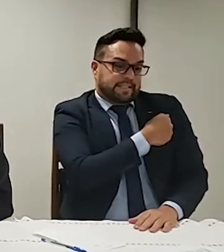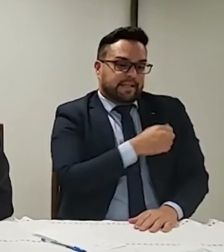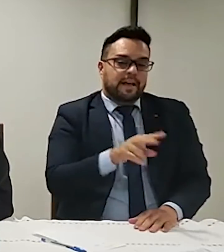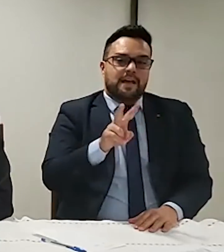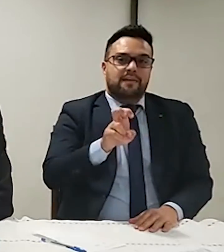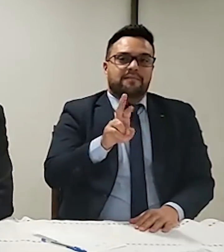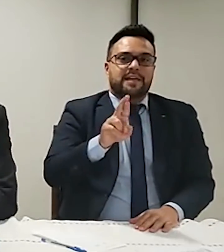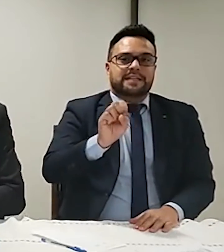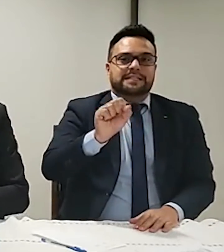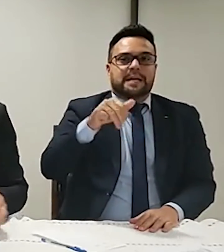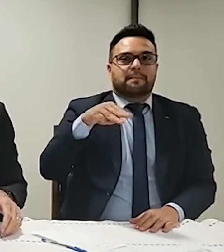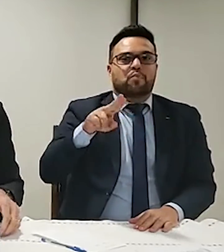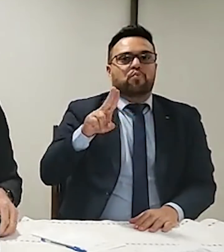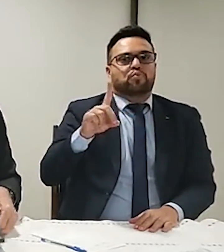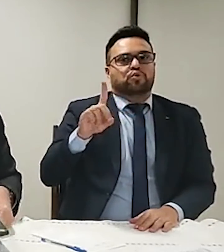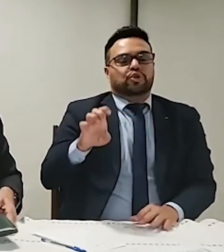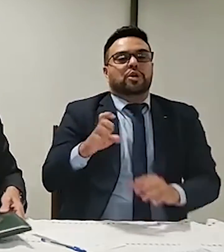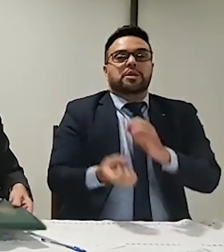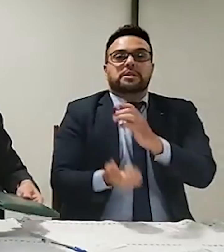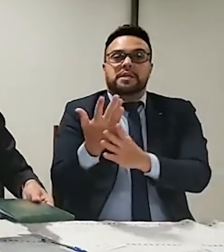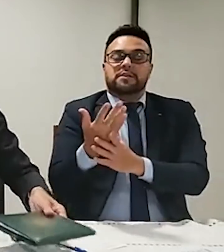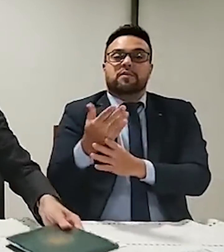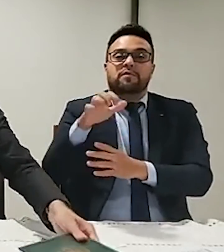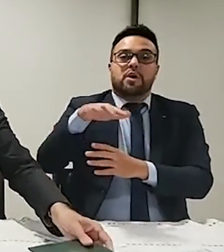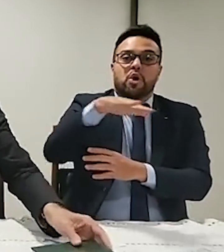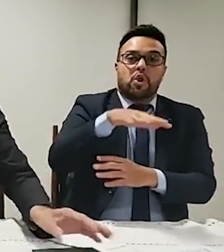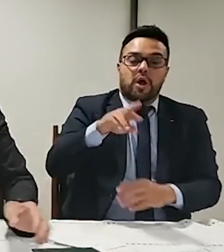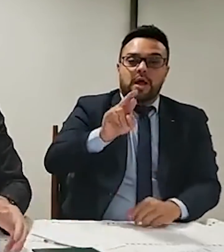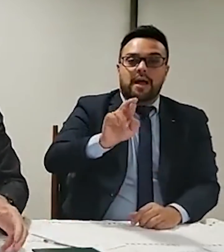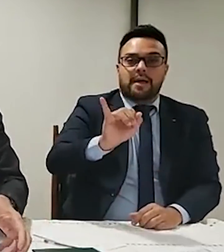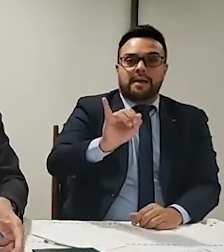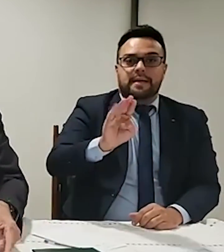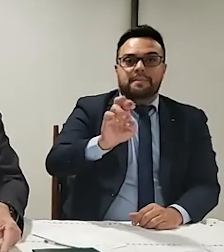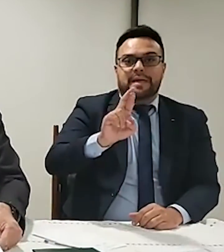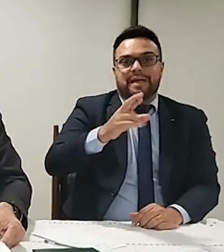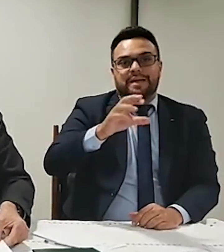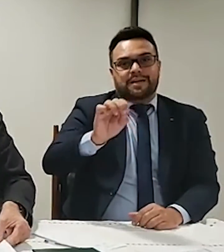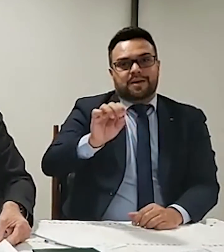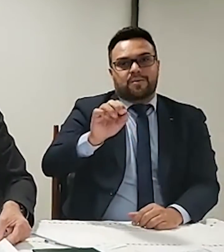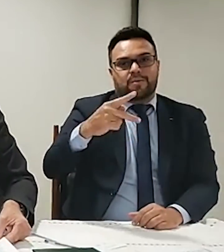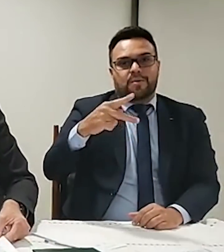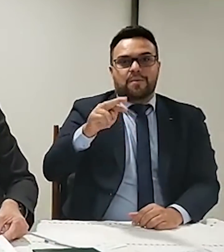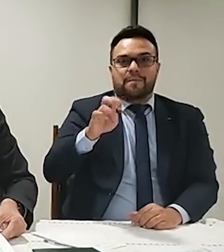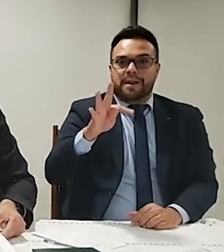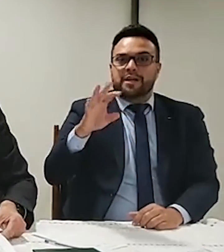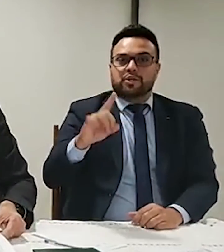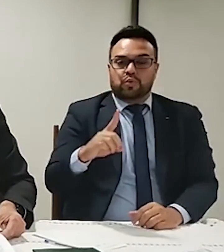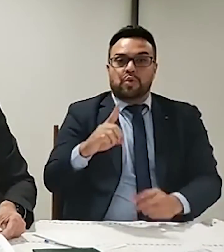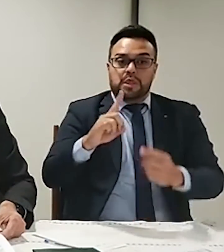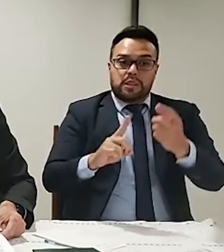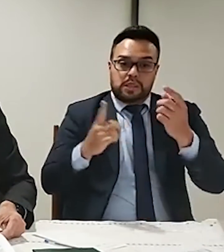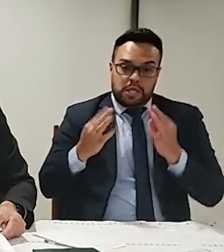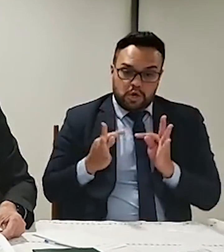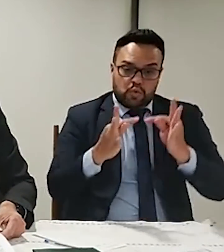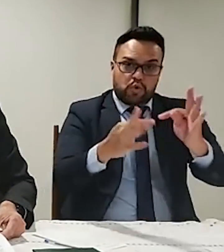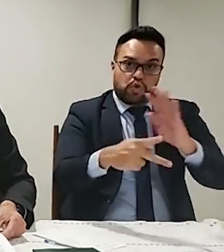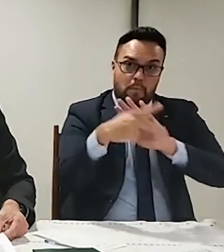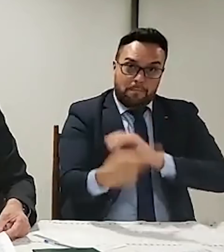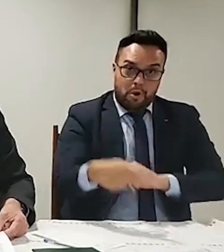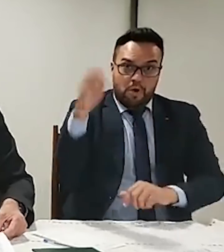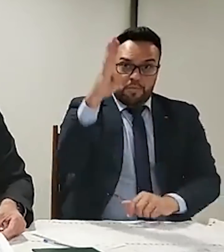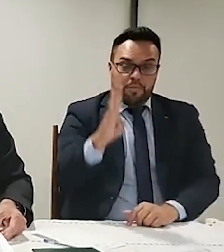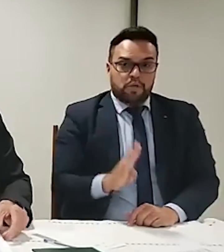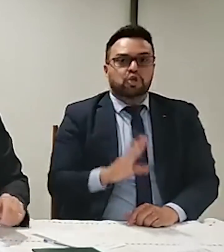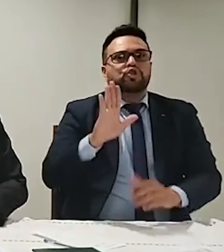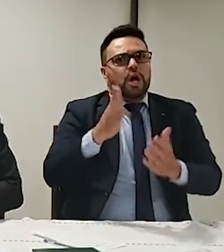samune mcti desenvolvido em Ribeirão Preto Ela é completamente nacional com tecnologia nacional e ela já